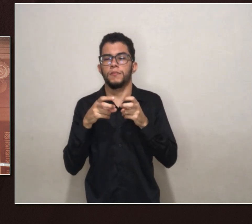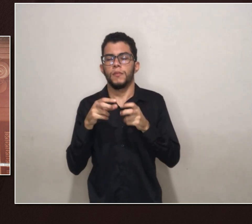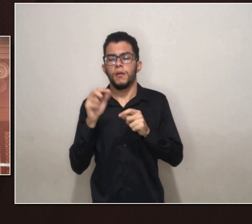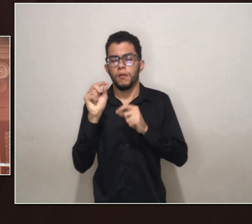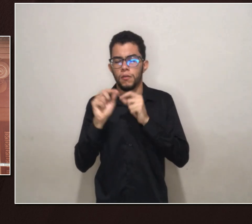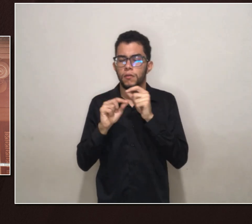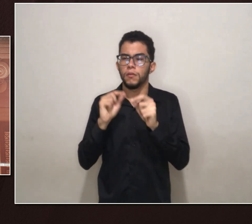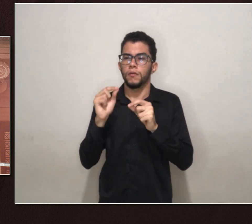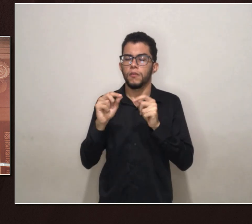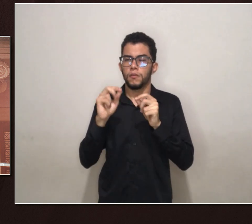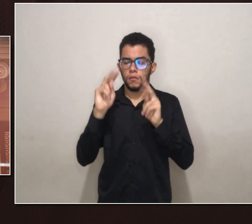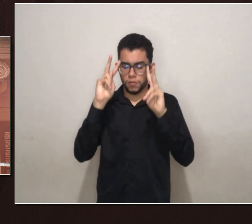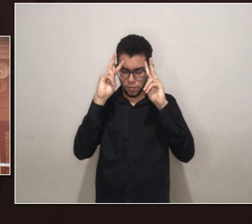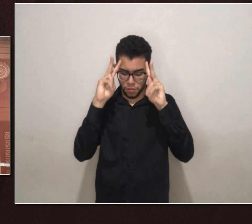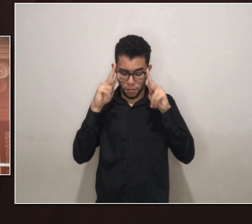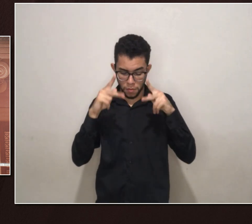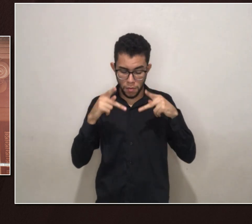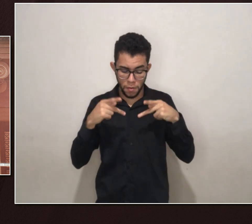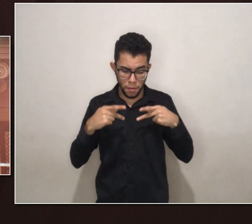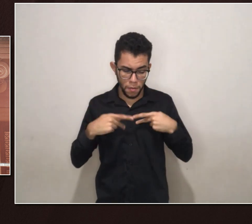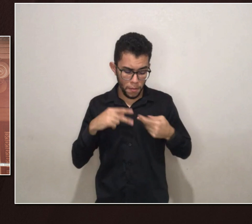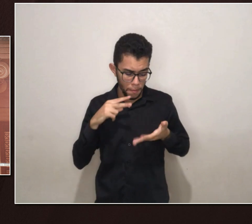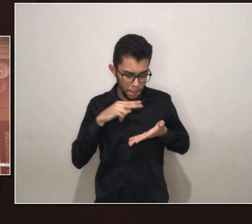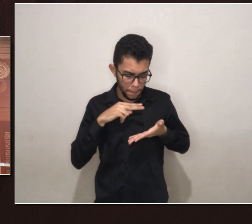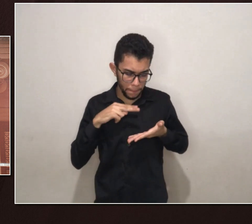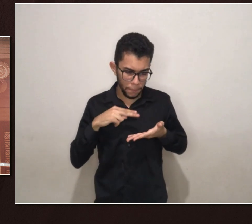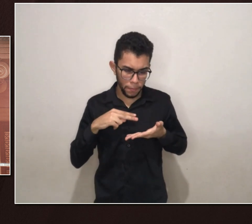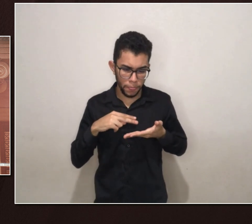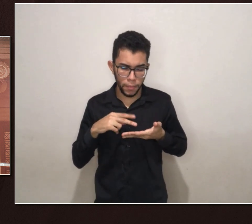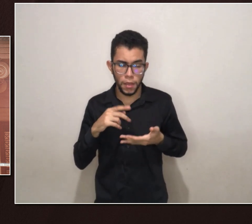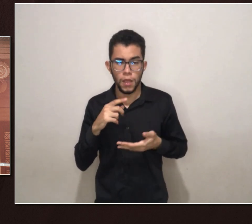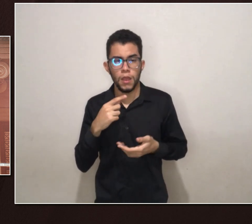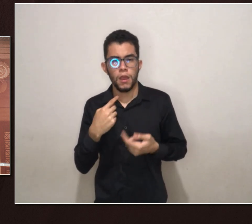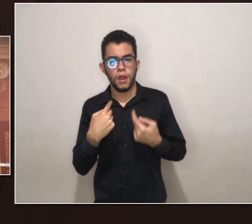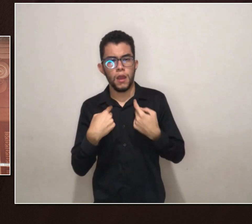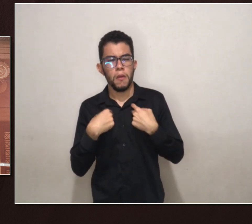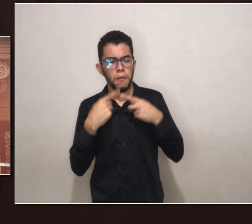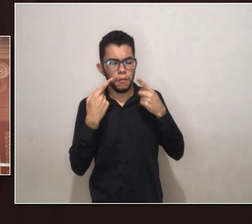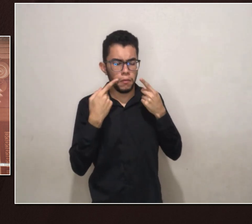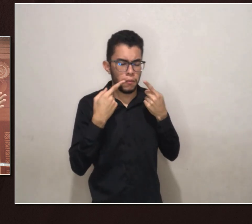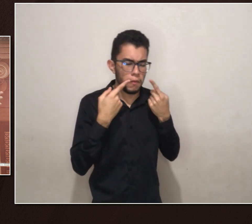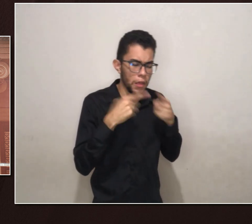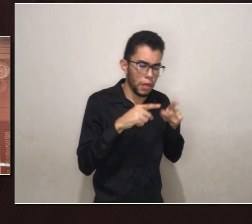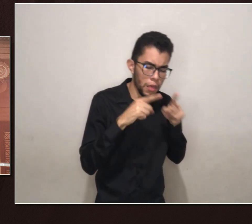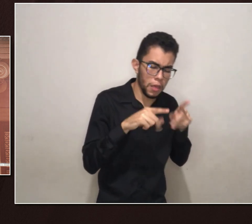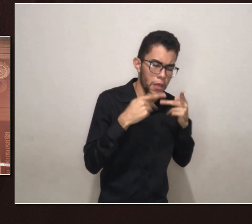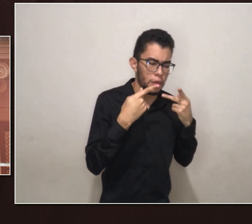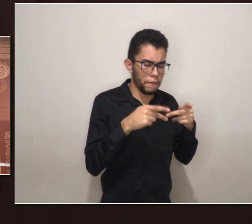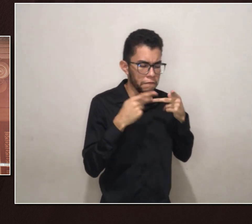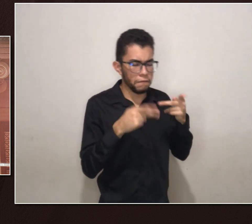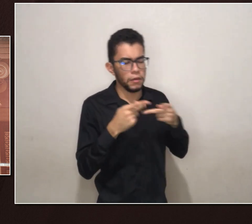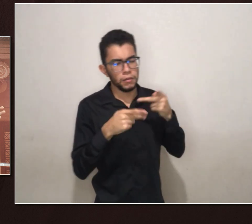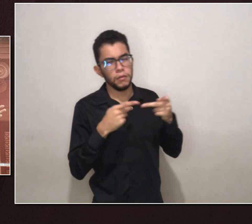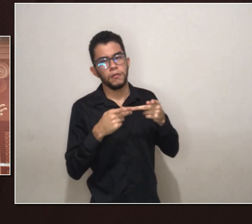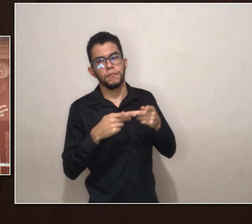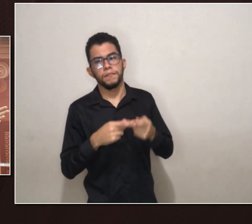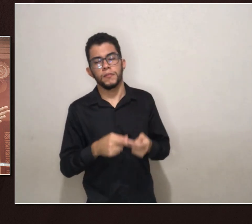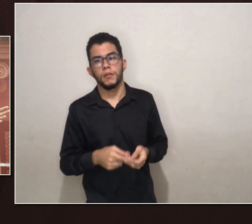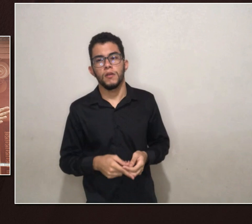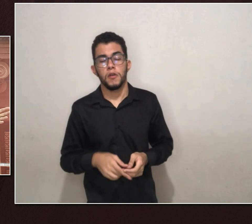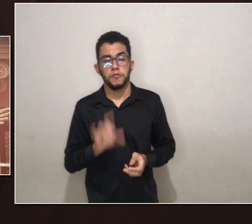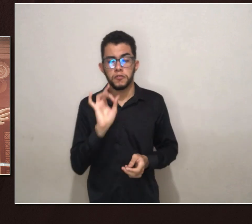A primeira coisa é que eu passei a ser crítico. Numa conferência, numa mensagem, numa